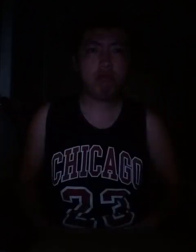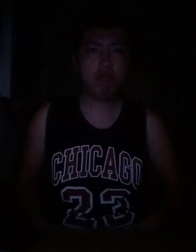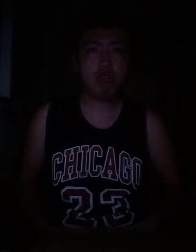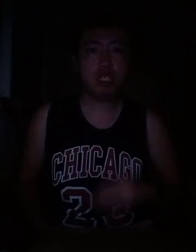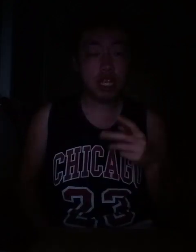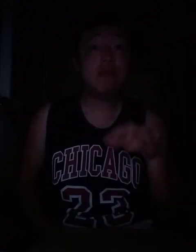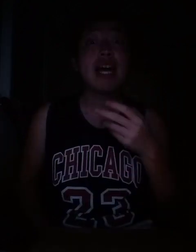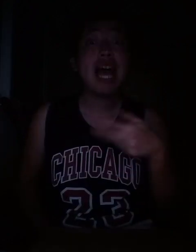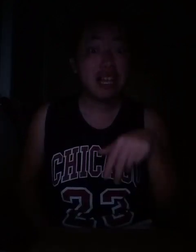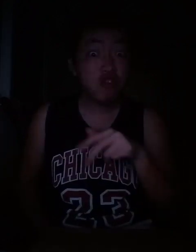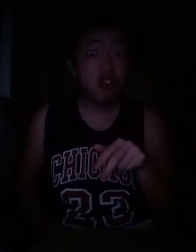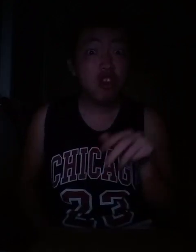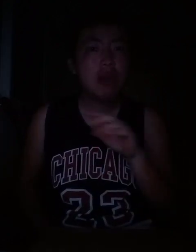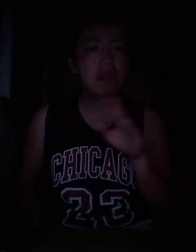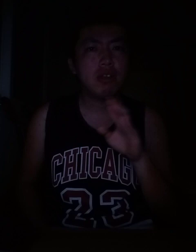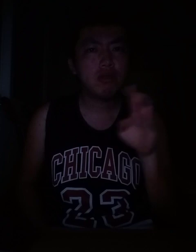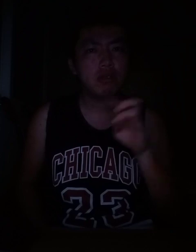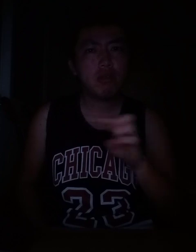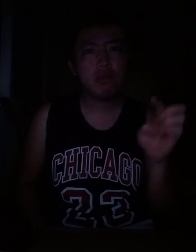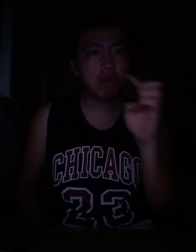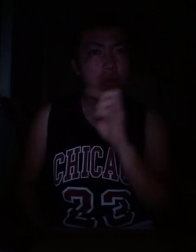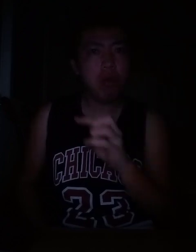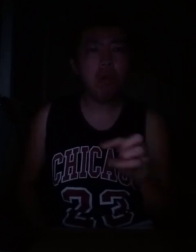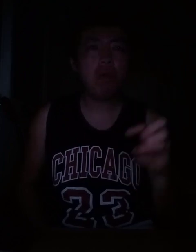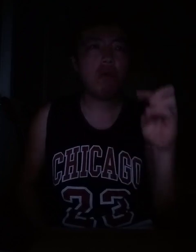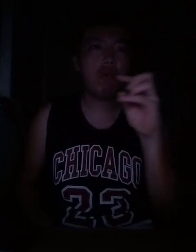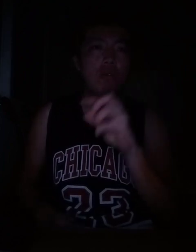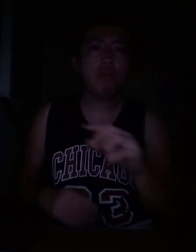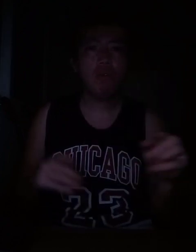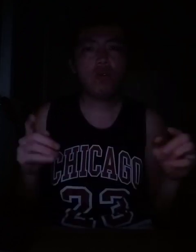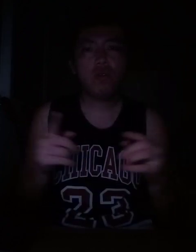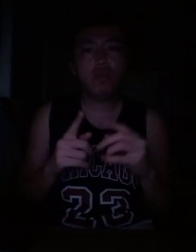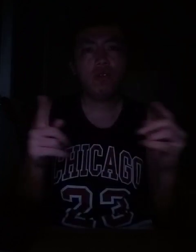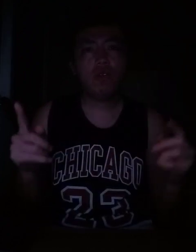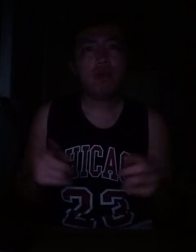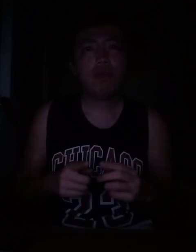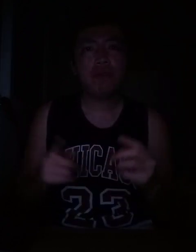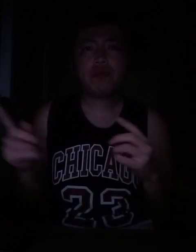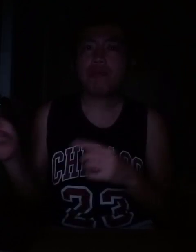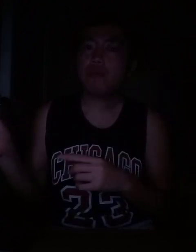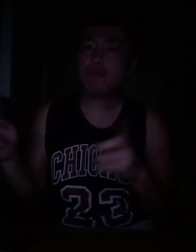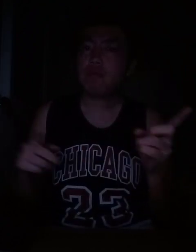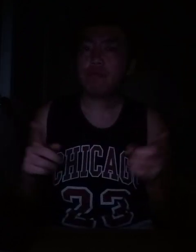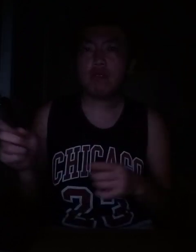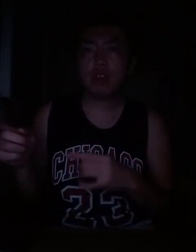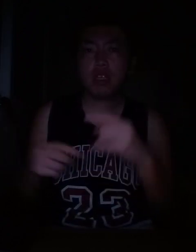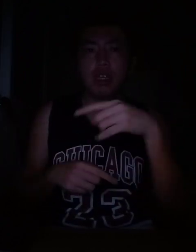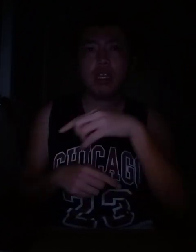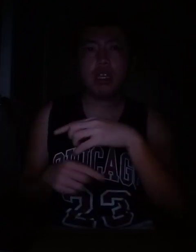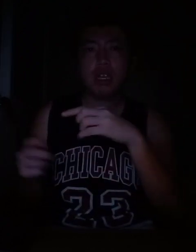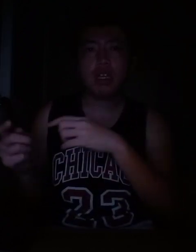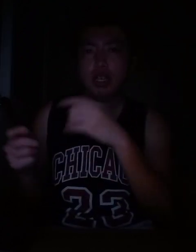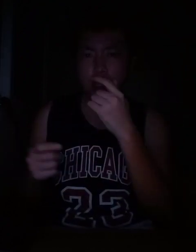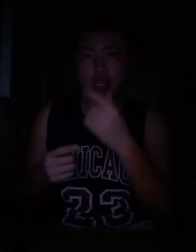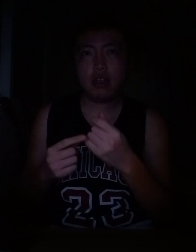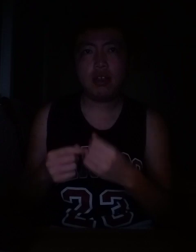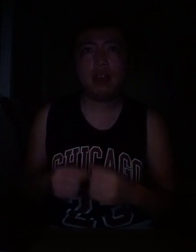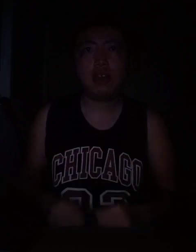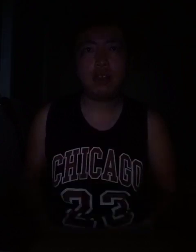태풍 카눈이 산바처럼 내륙을 관통하면서 이동 경로의 우측 지역인 강원과 영남 내륙 지역 피해가 예상됩니다.